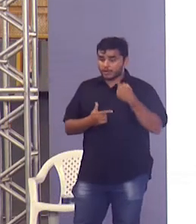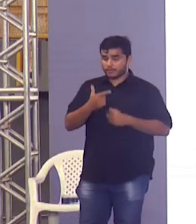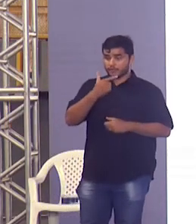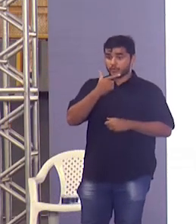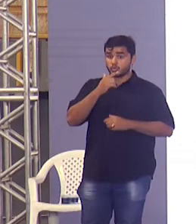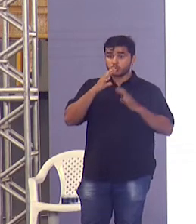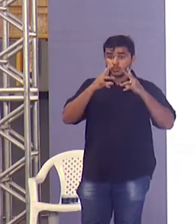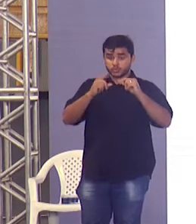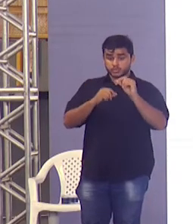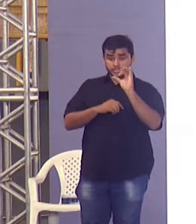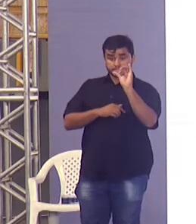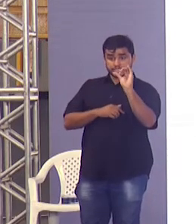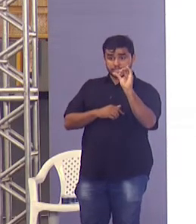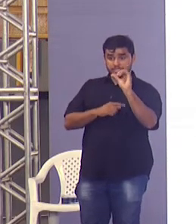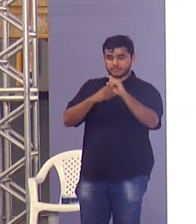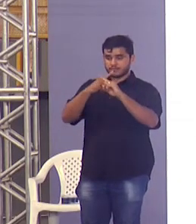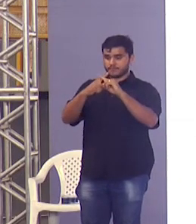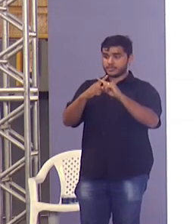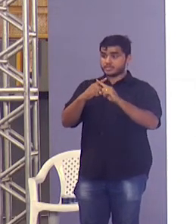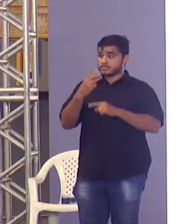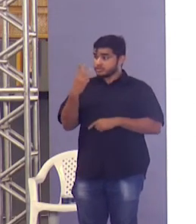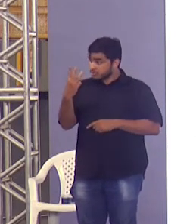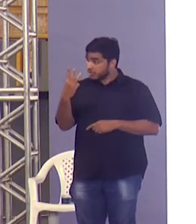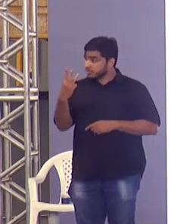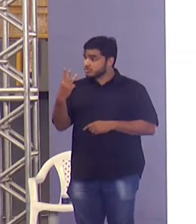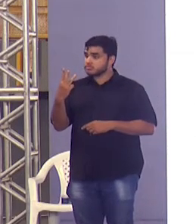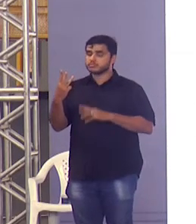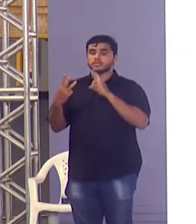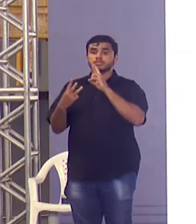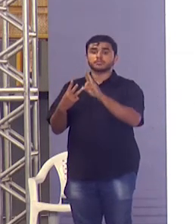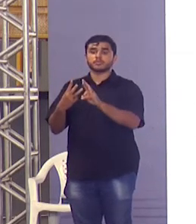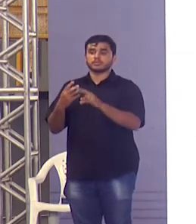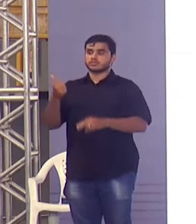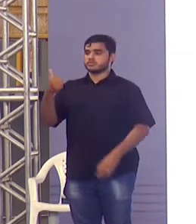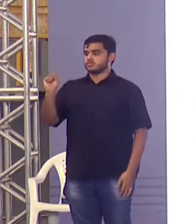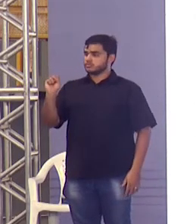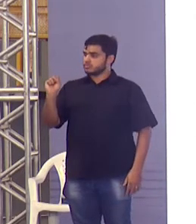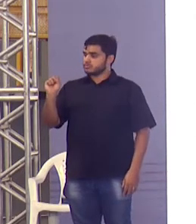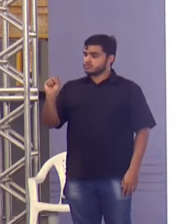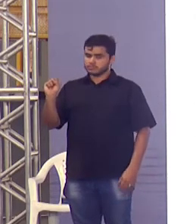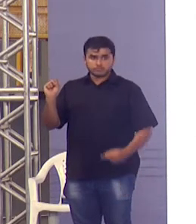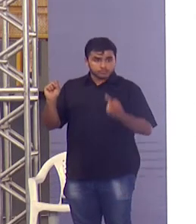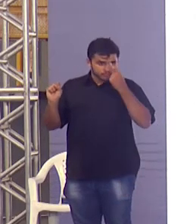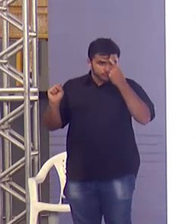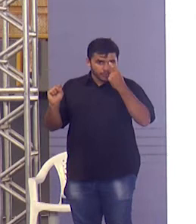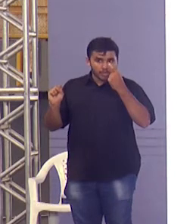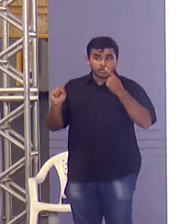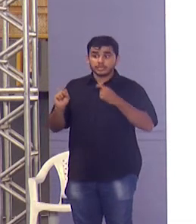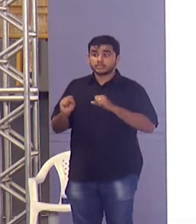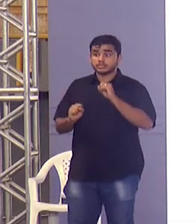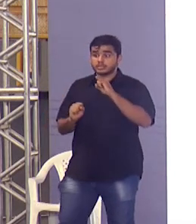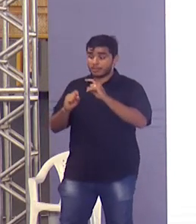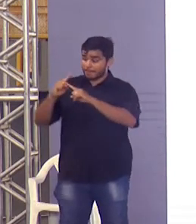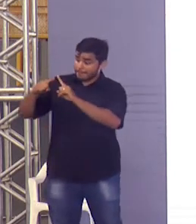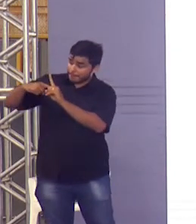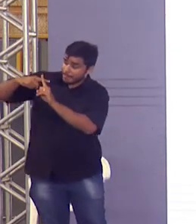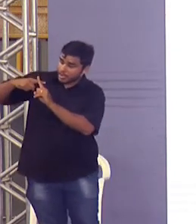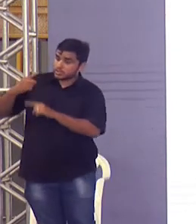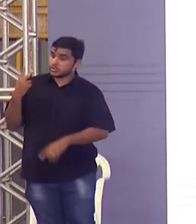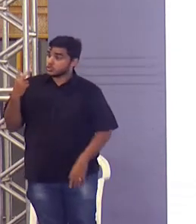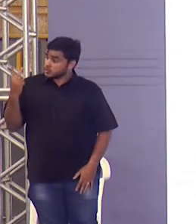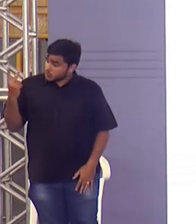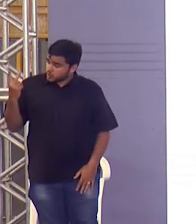multiplicar o 6 pelo 3, dá 18. E se você somar com o resto, que é 2,